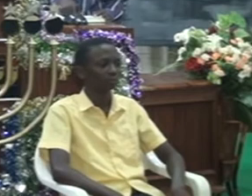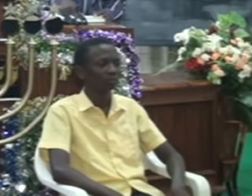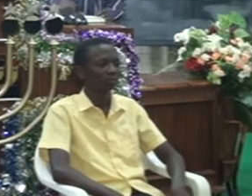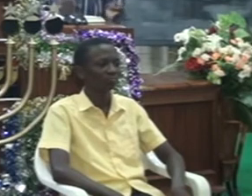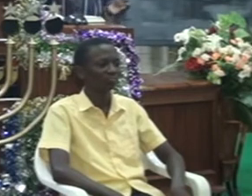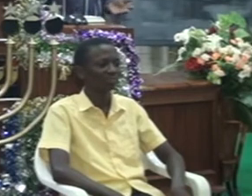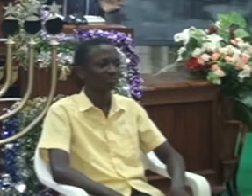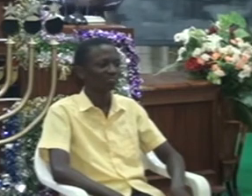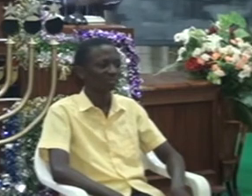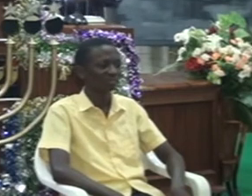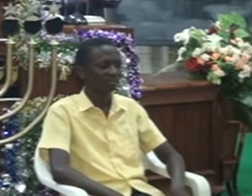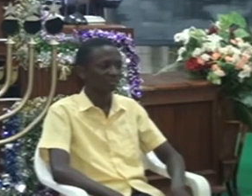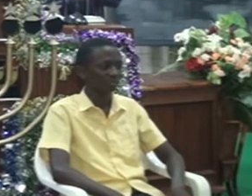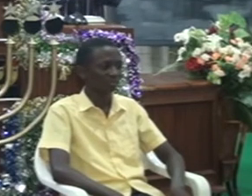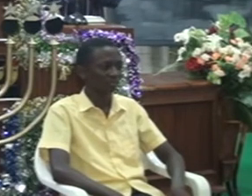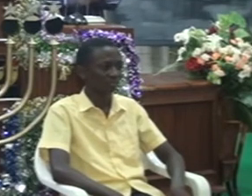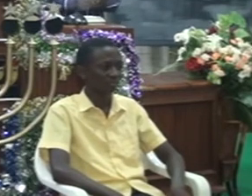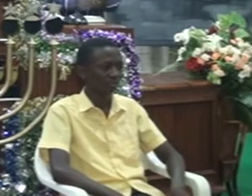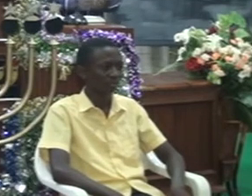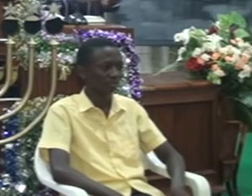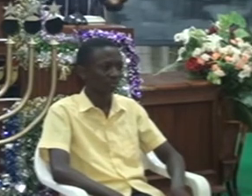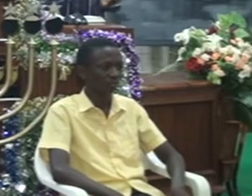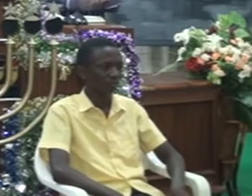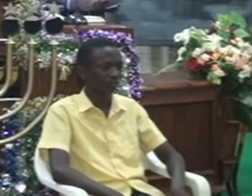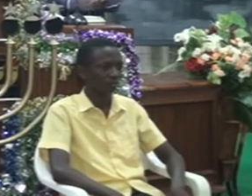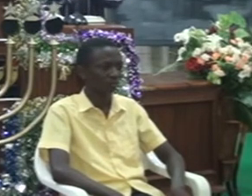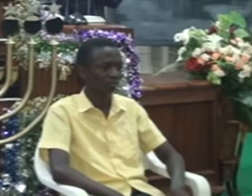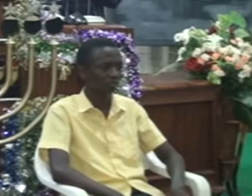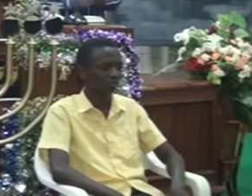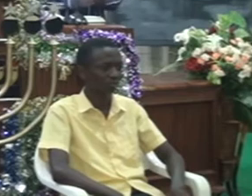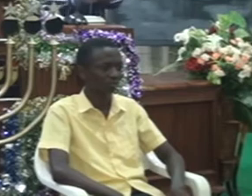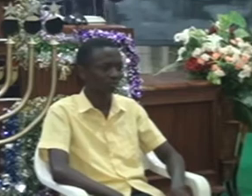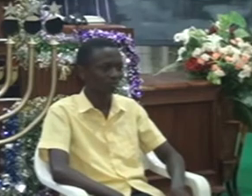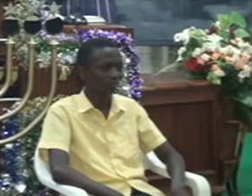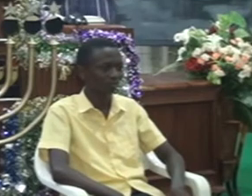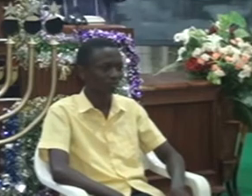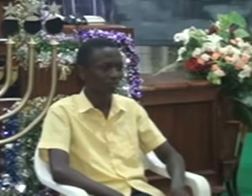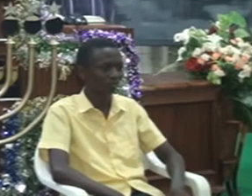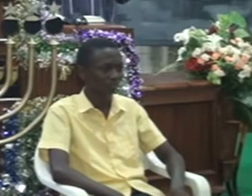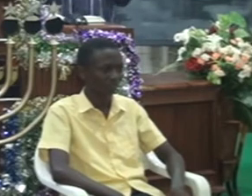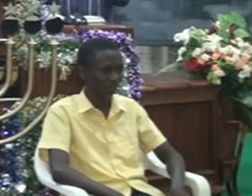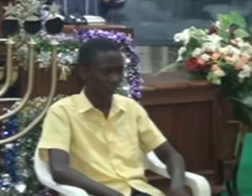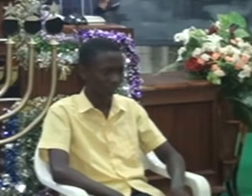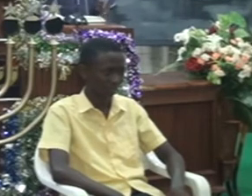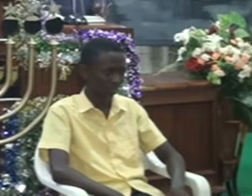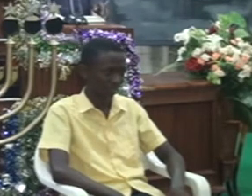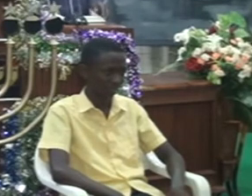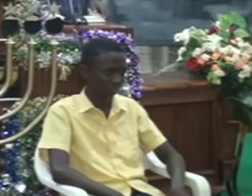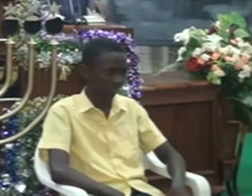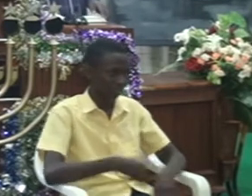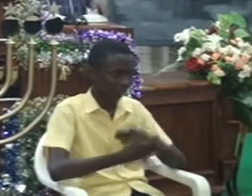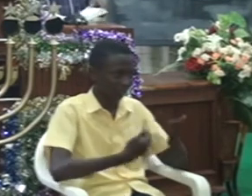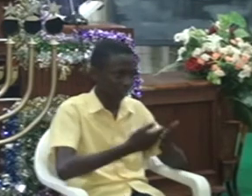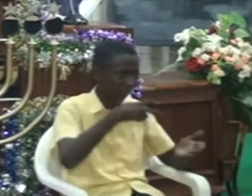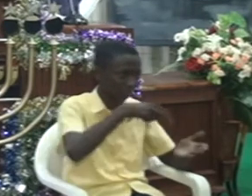vyao. Watapata kucheka na furaha. Na huzuni na kuugua zitakimbia. Mettons-nous debout, louons